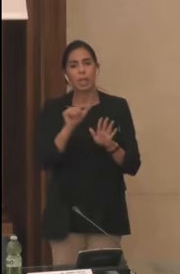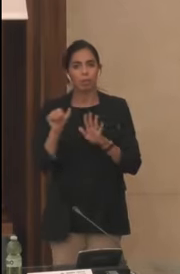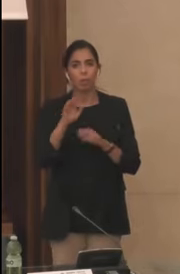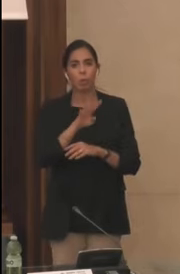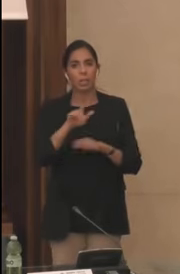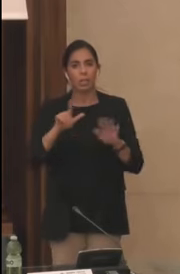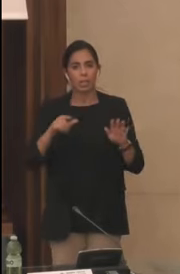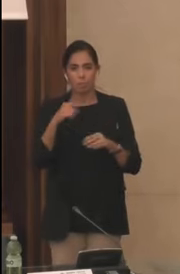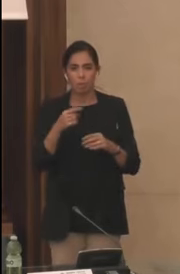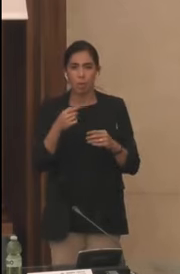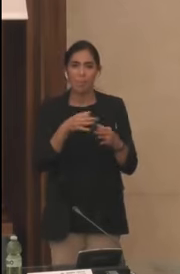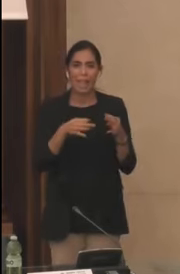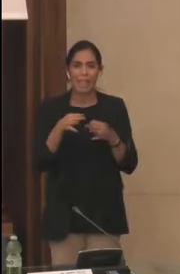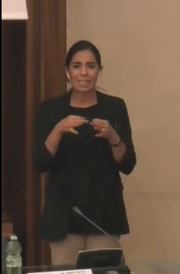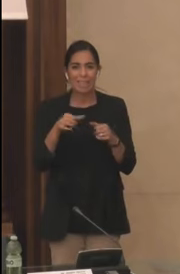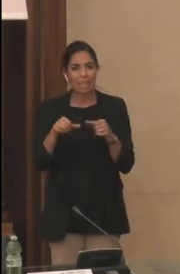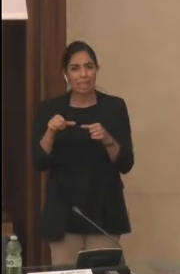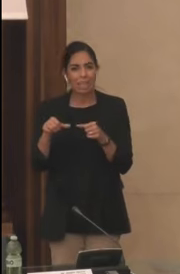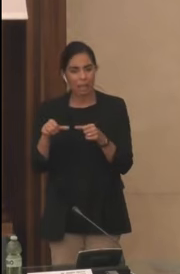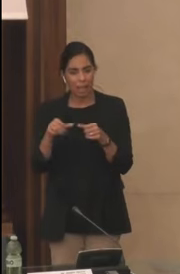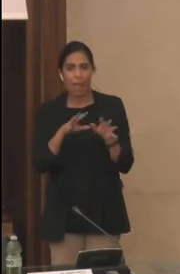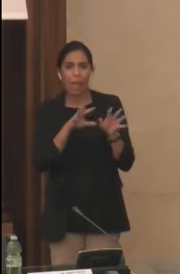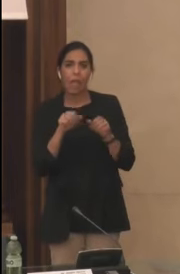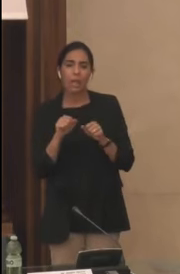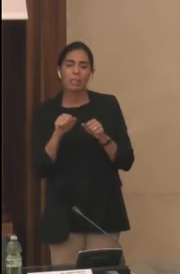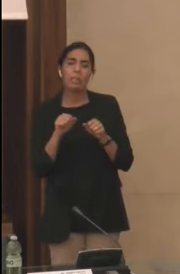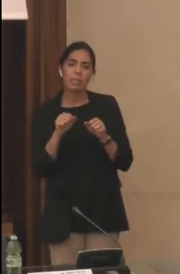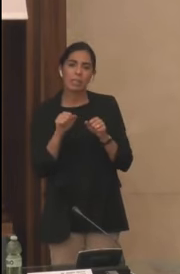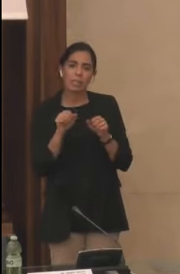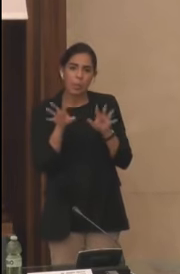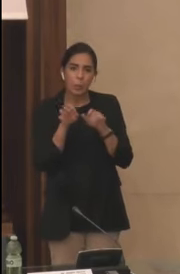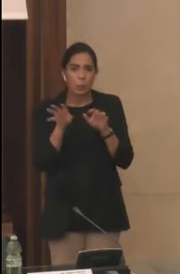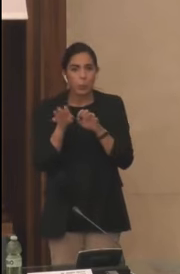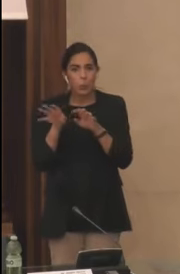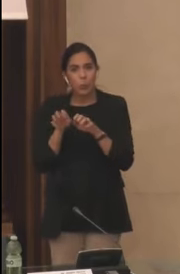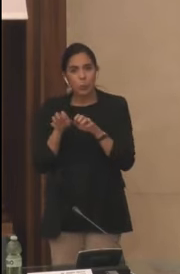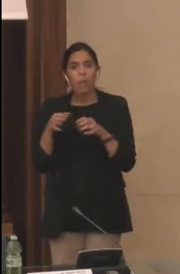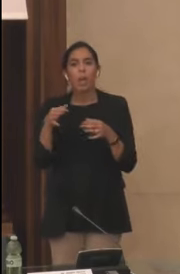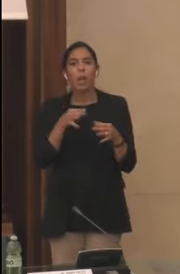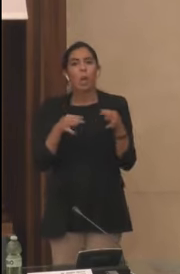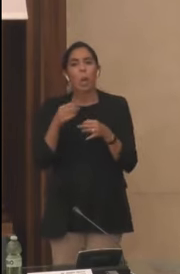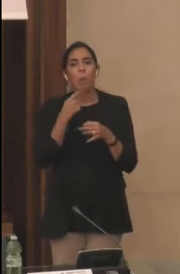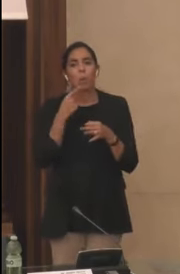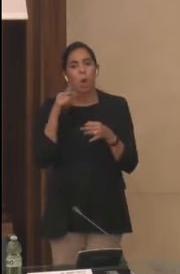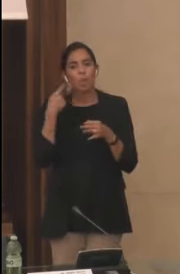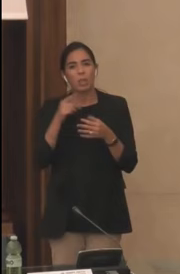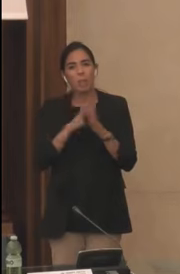ivermectina es antiparasitario, antiviral desde el 2012 para influenza, chikungunya, Zika,